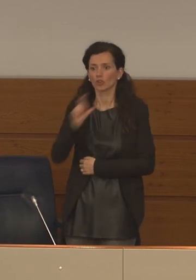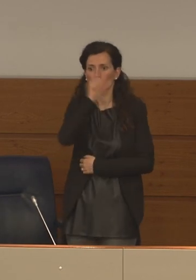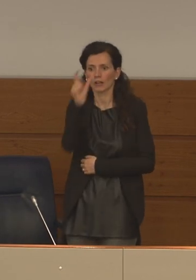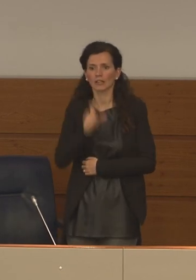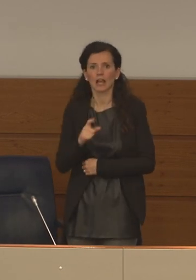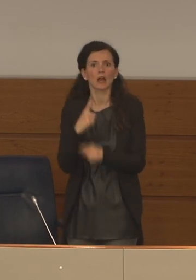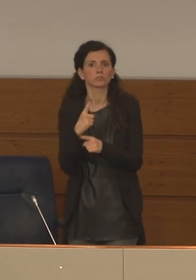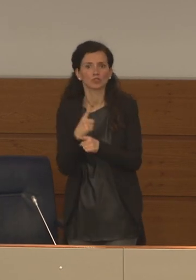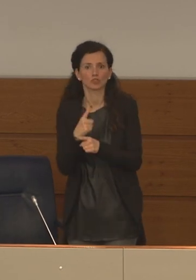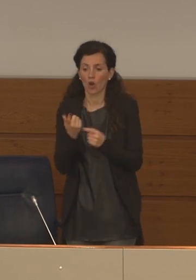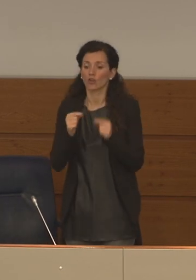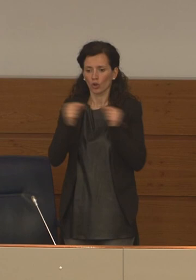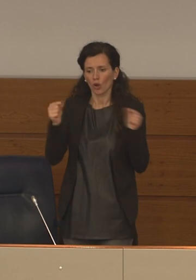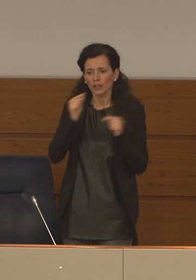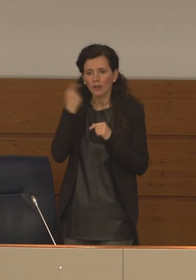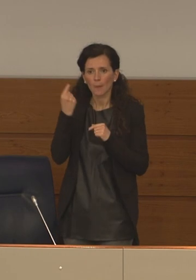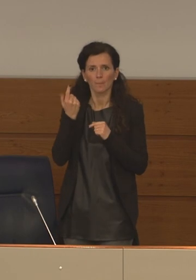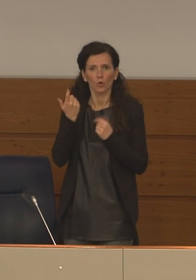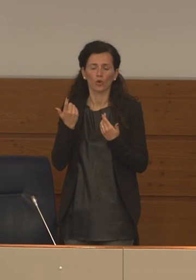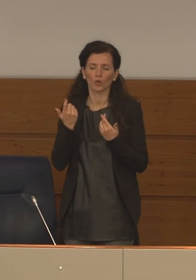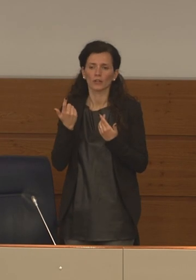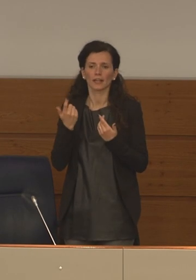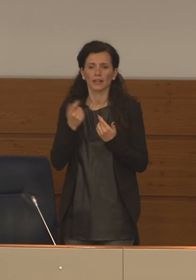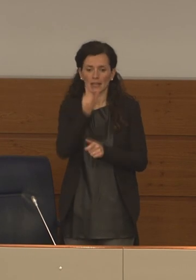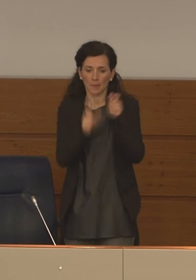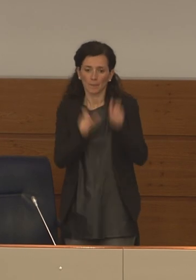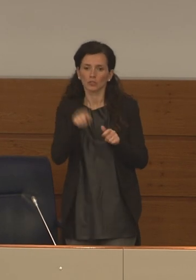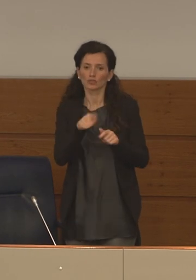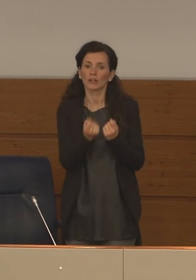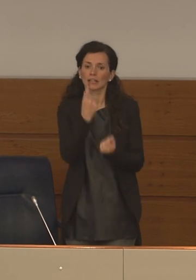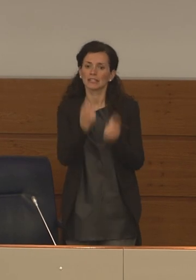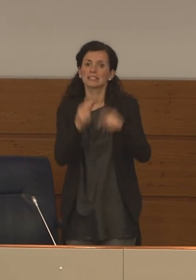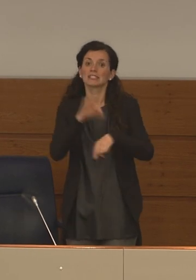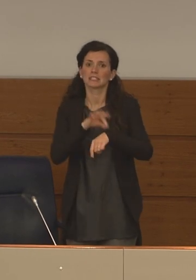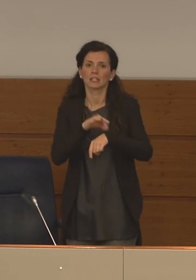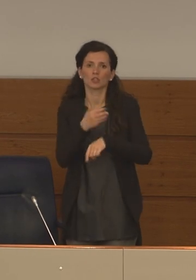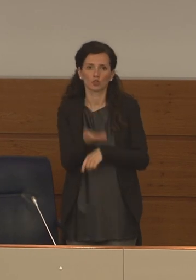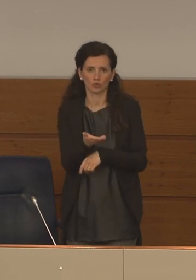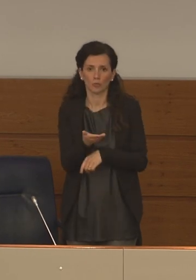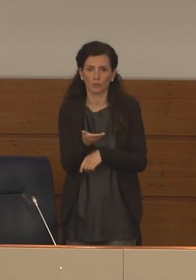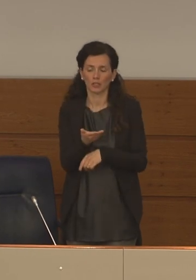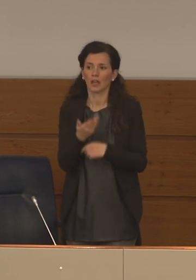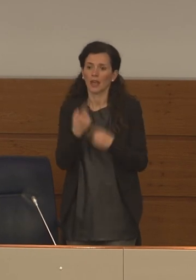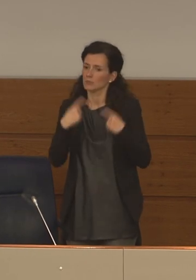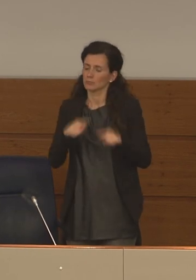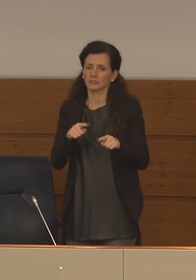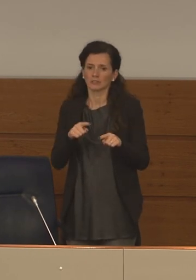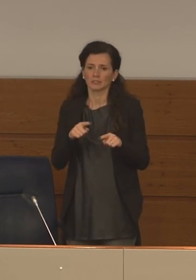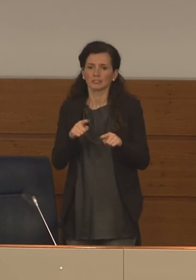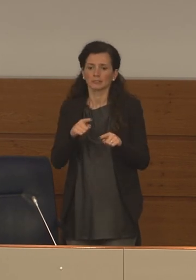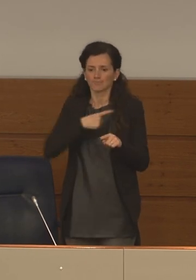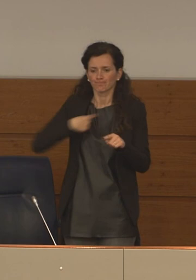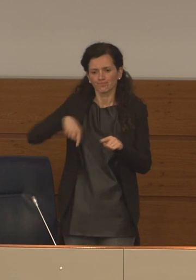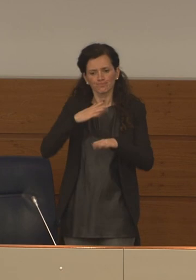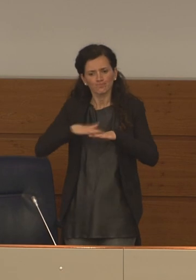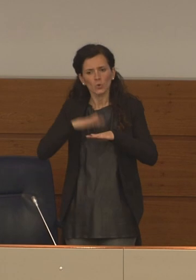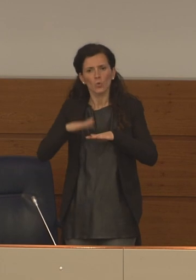questa di tempo di fare i tamponi sui sintomatici stata diciamo una policy proprio una strategia